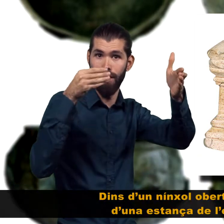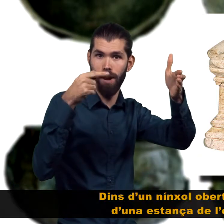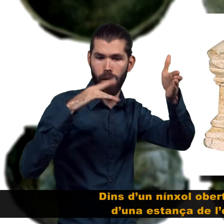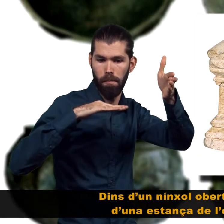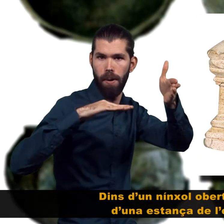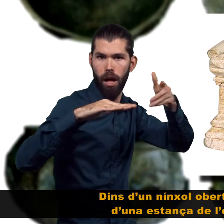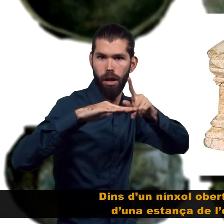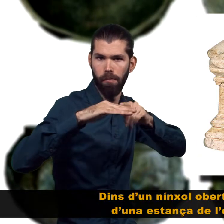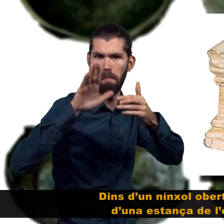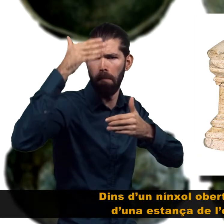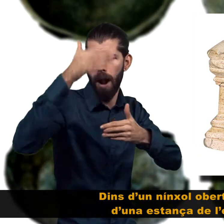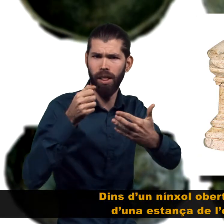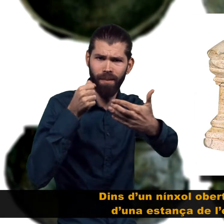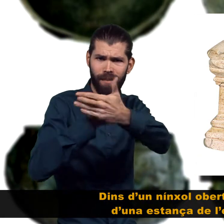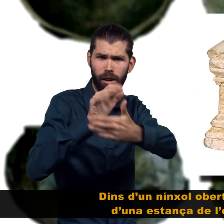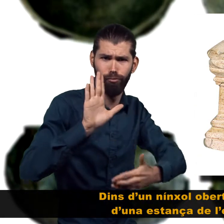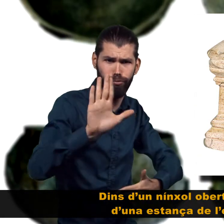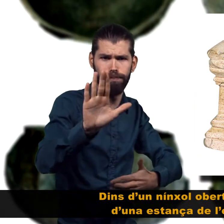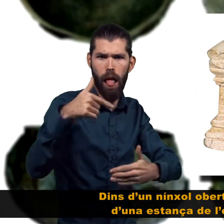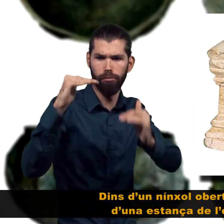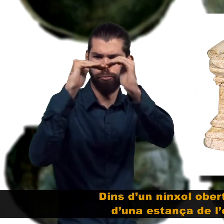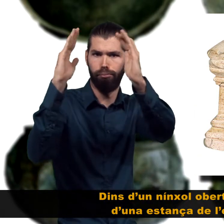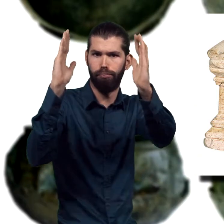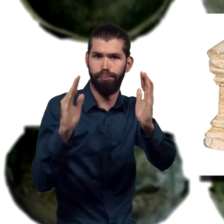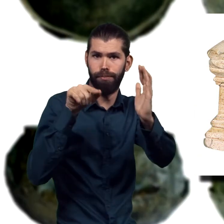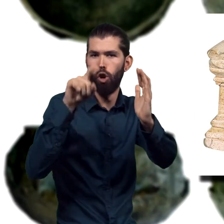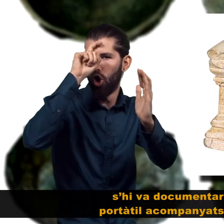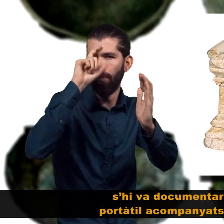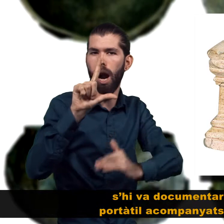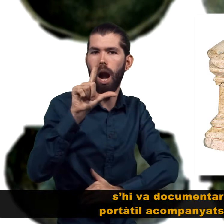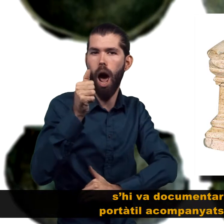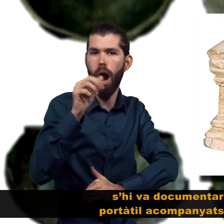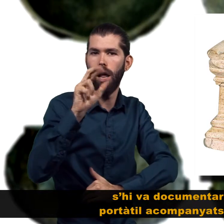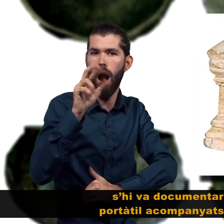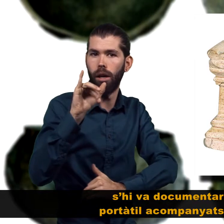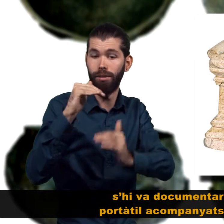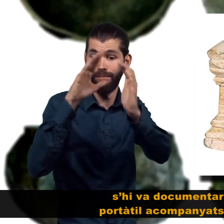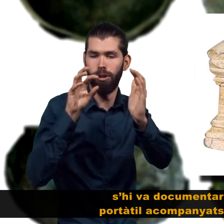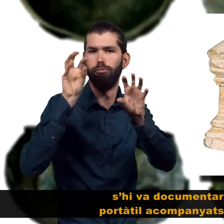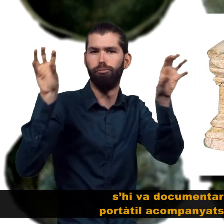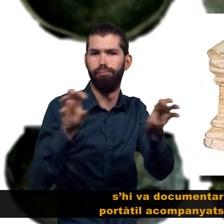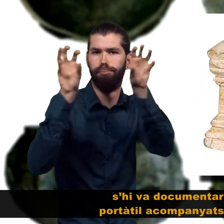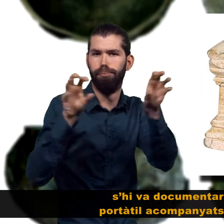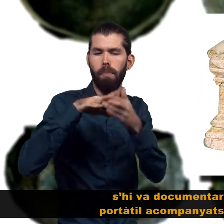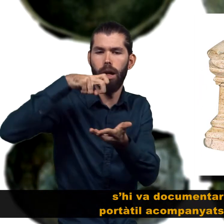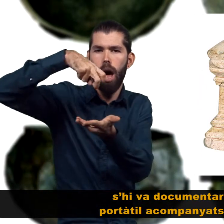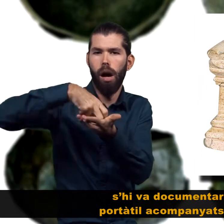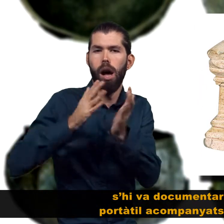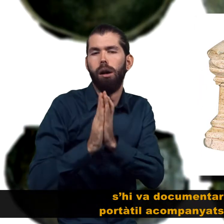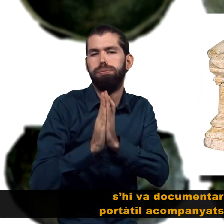Dins un nínxol obert a la paret d'una estança de l'edifici B s'hi va documentar un altar portàtil acompanyat